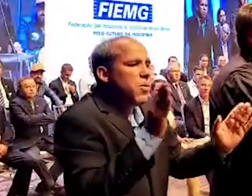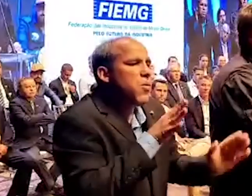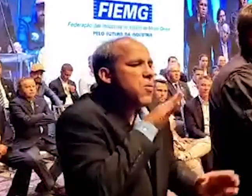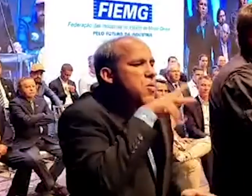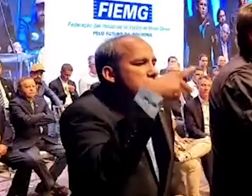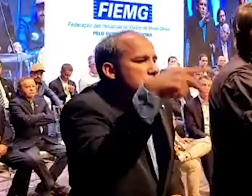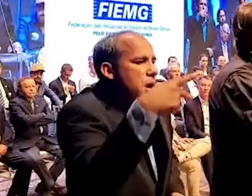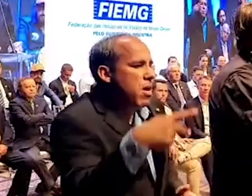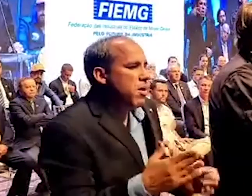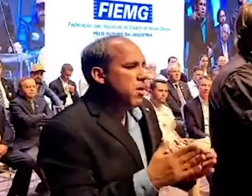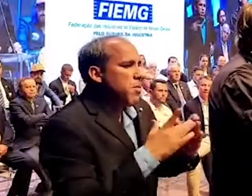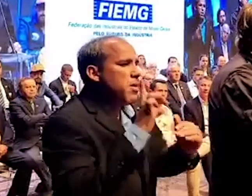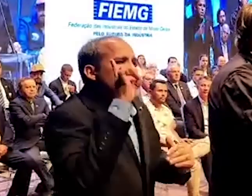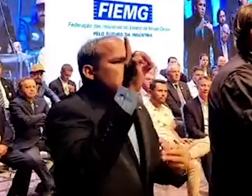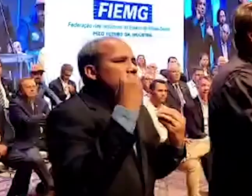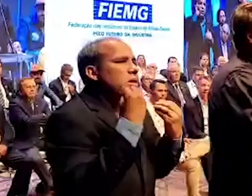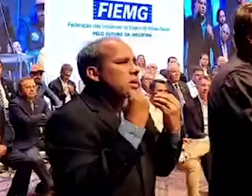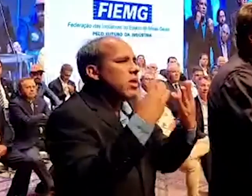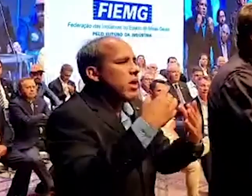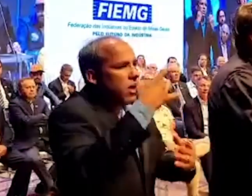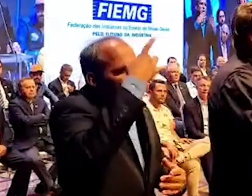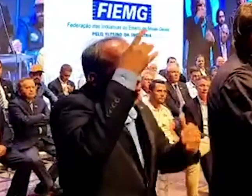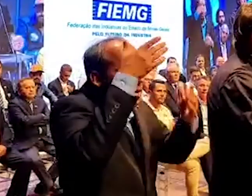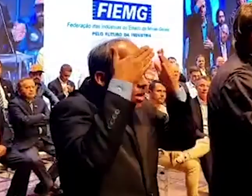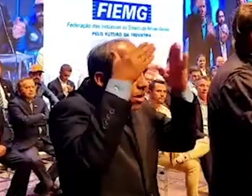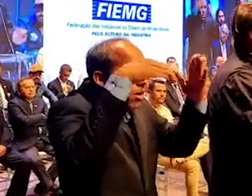Deus que ilumine a cada um dos